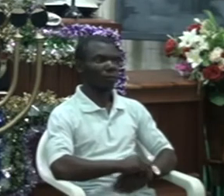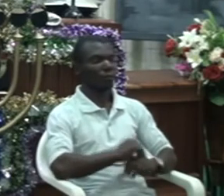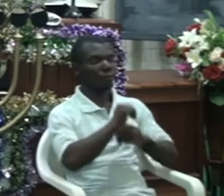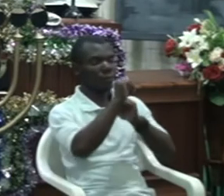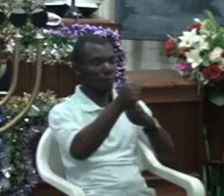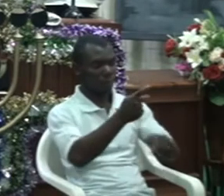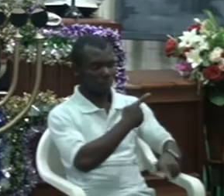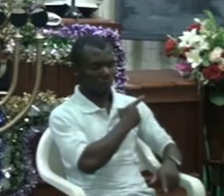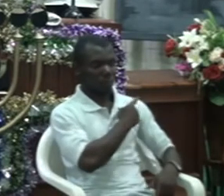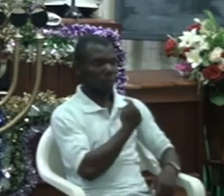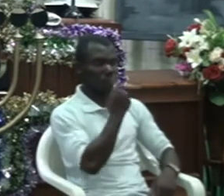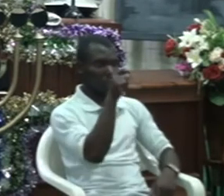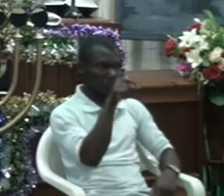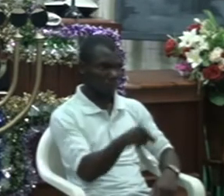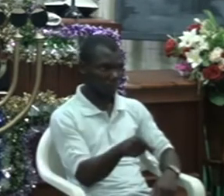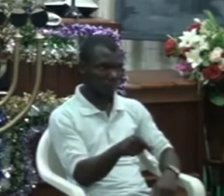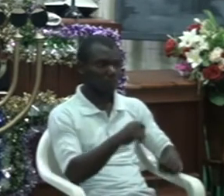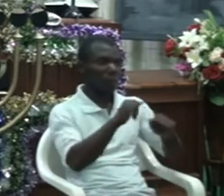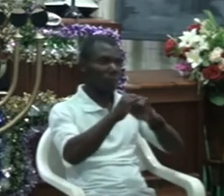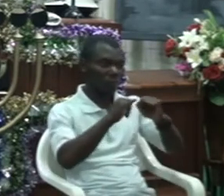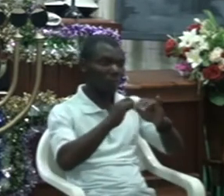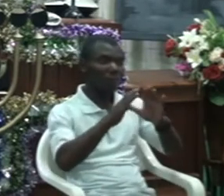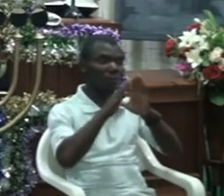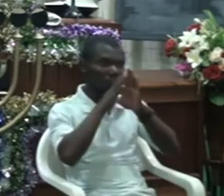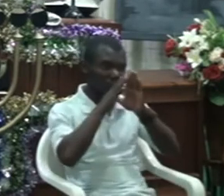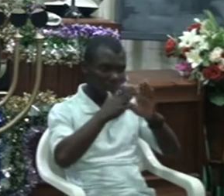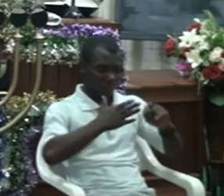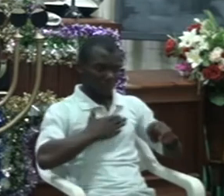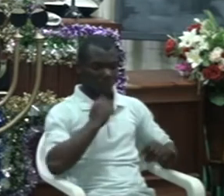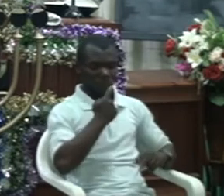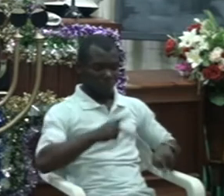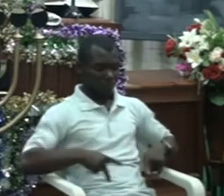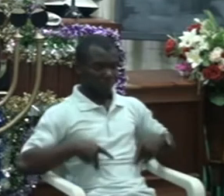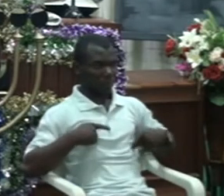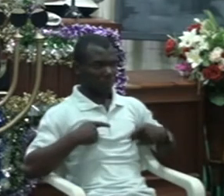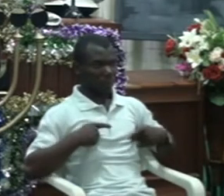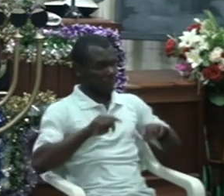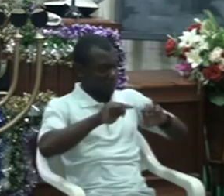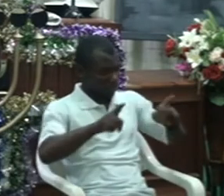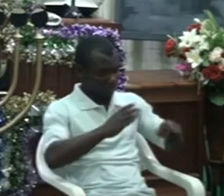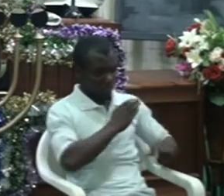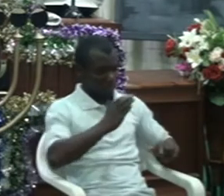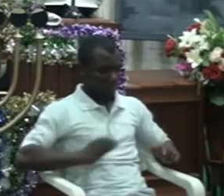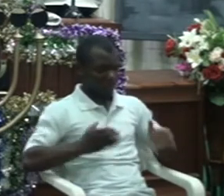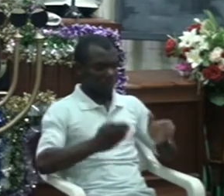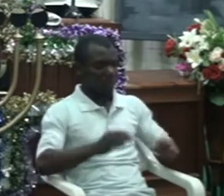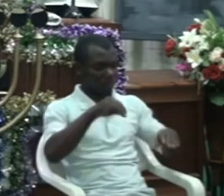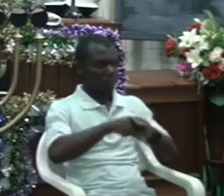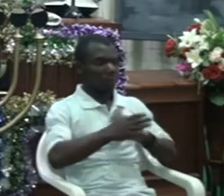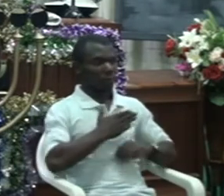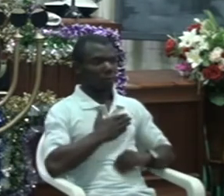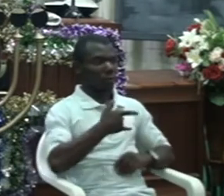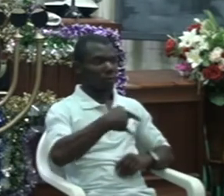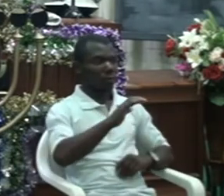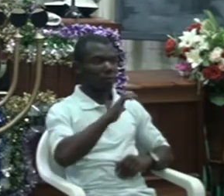Et l'apôtre Paul dit ceci. Ce n'est plus moi qui vis, mais c'est Christ en moi.